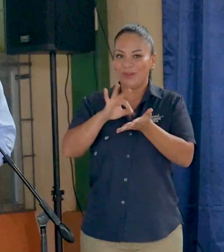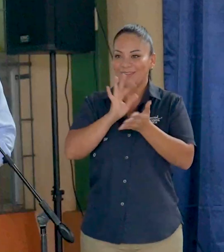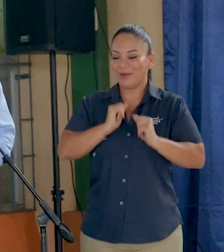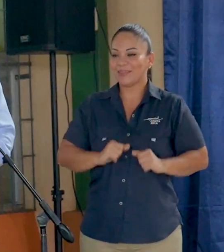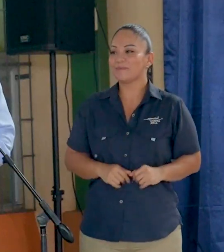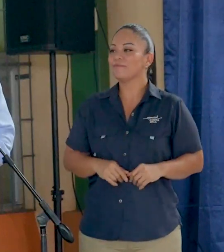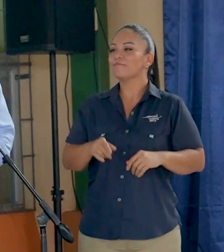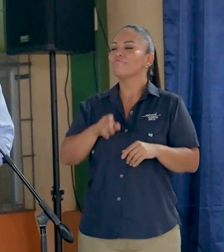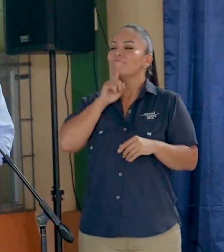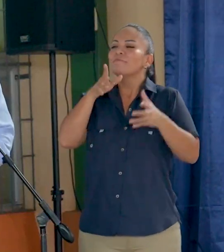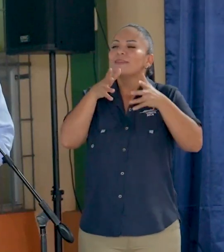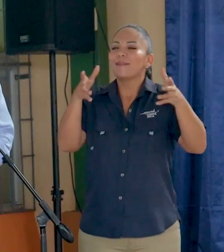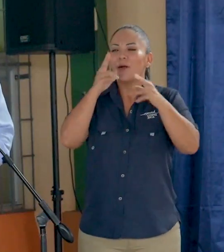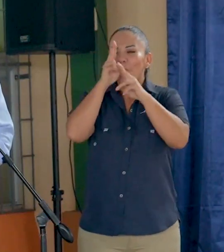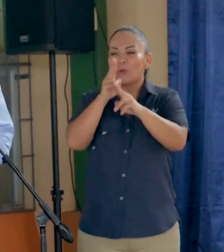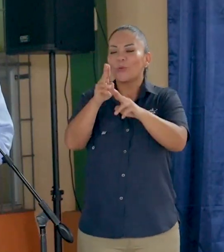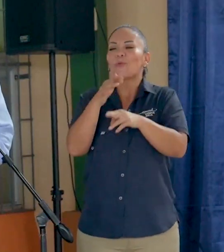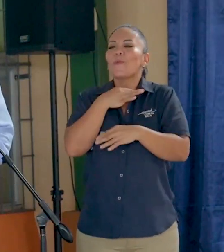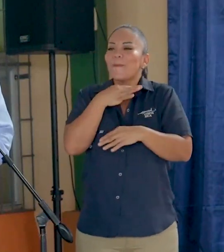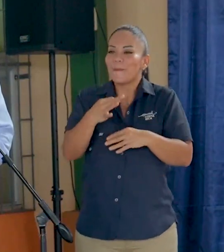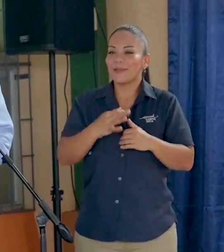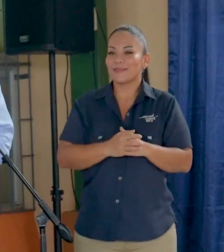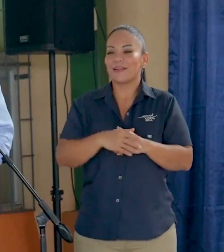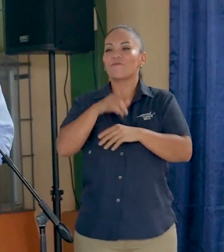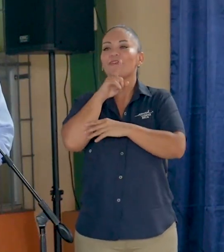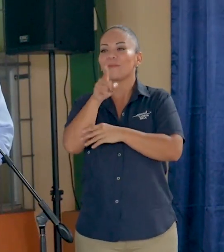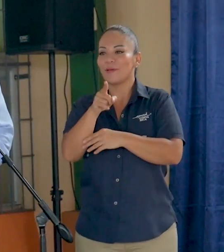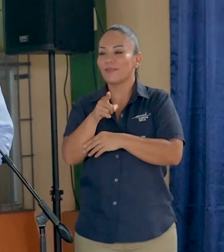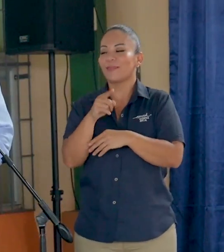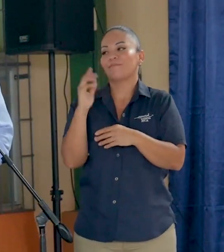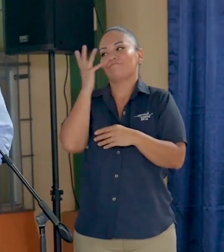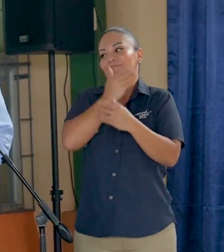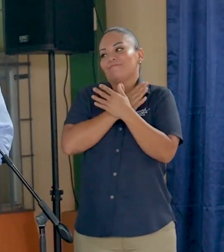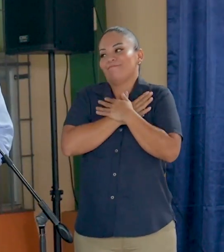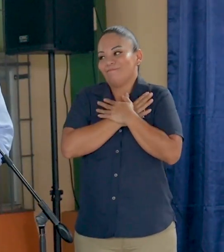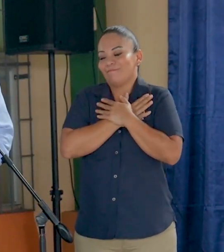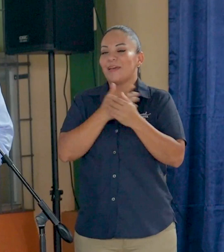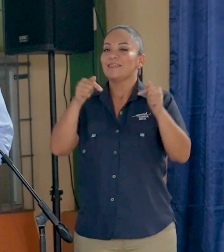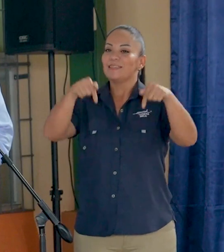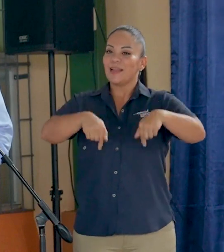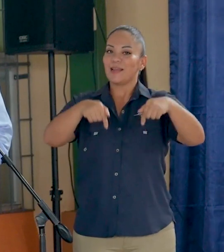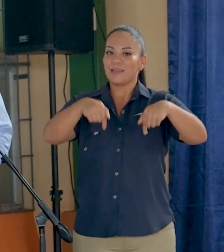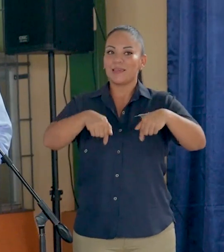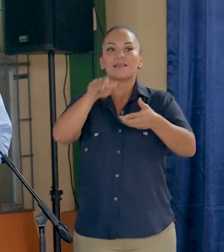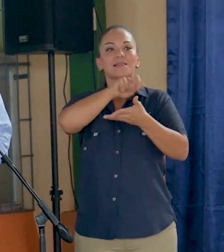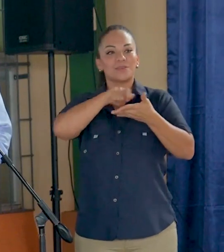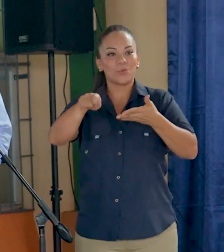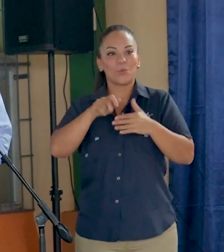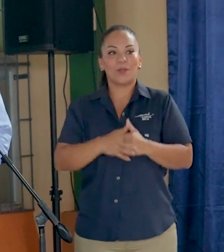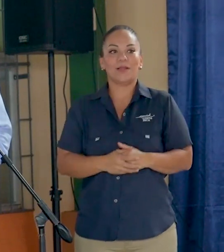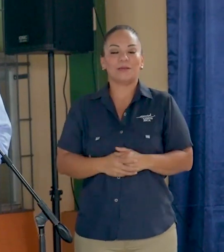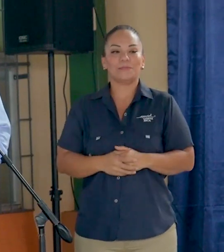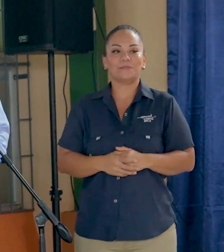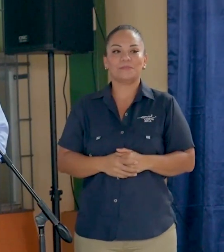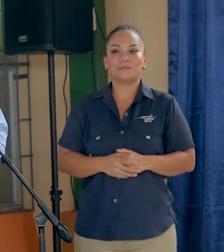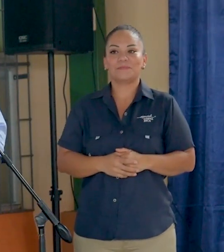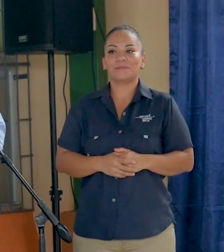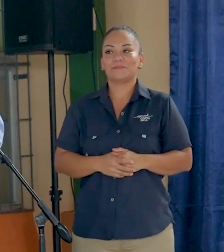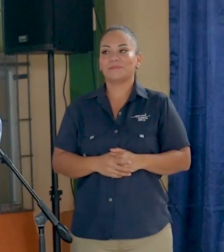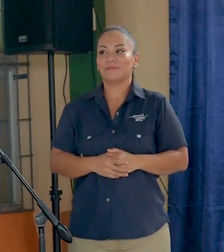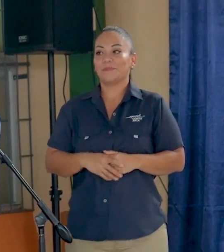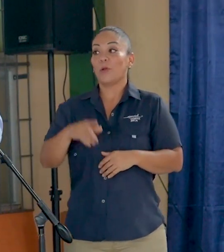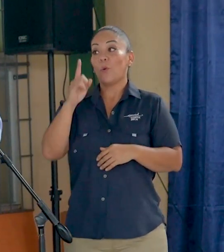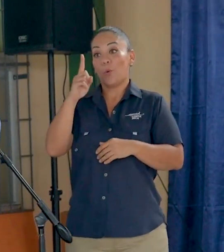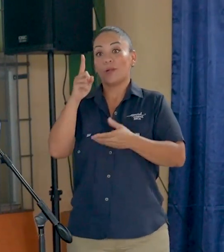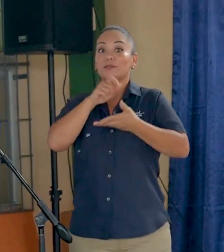Es un gran honor, un placer, es verdaderamente conmovedor para mí estar aquí en esta escuela, una de 22 del